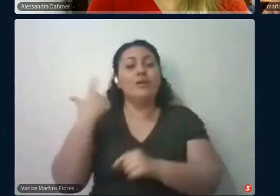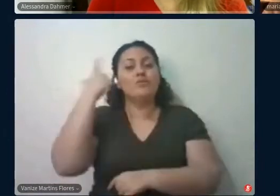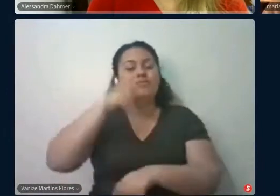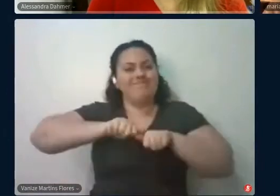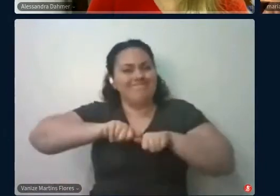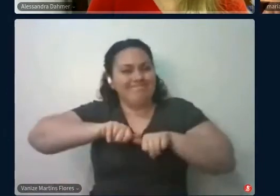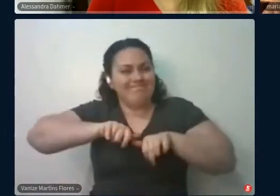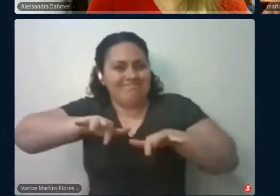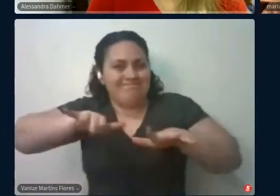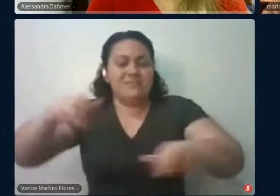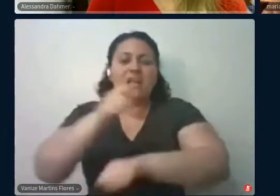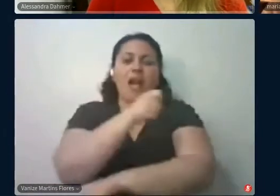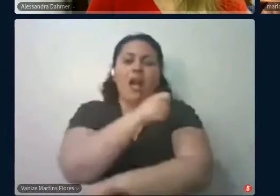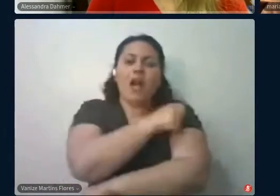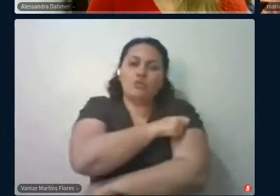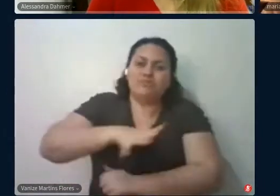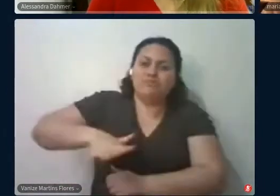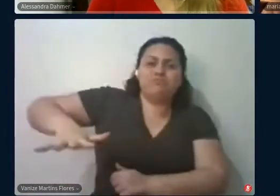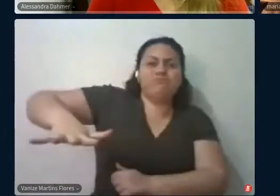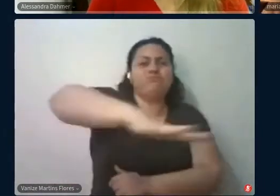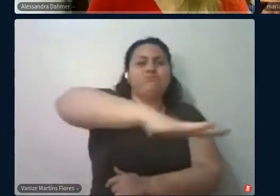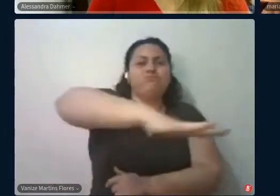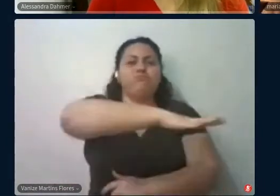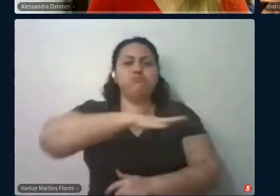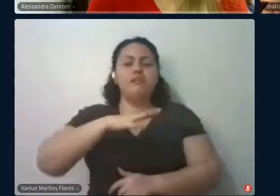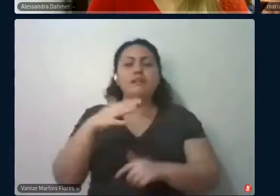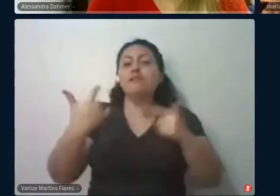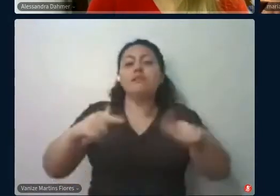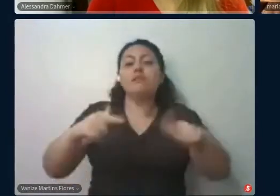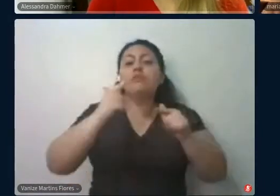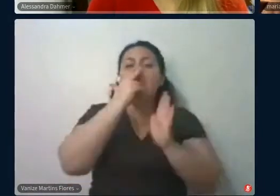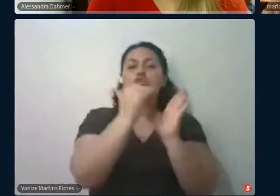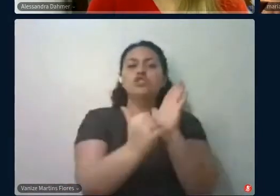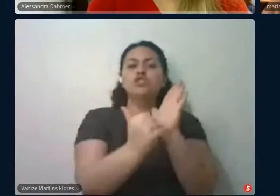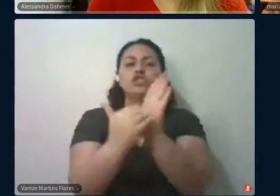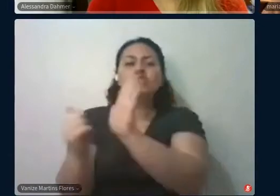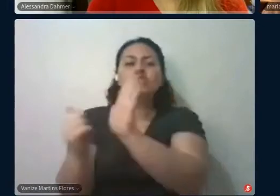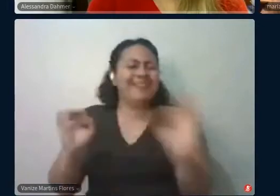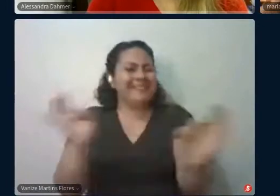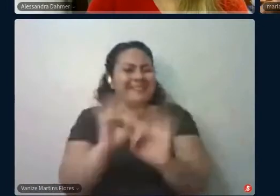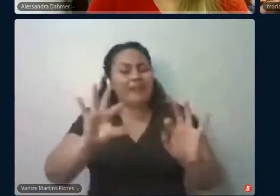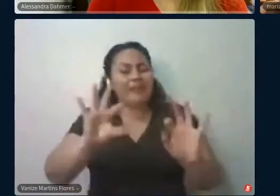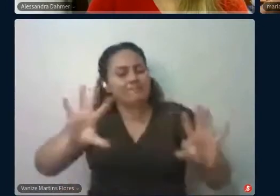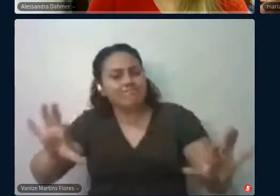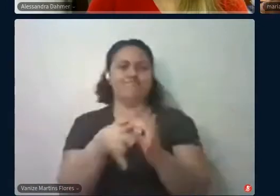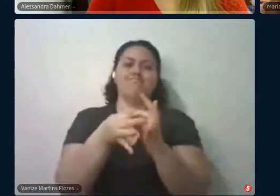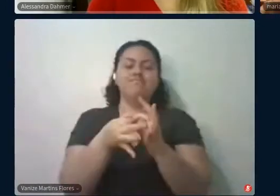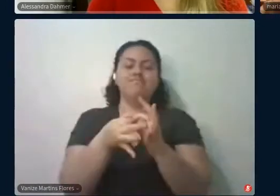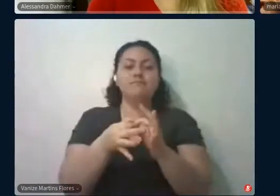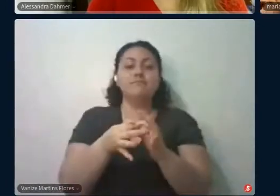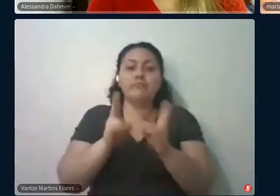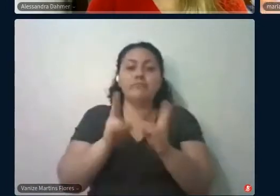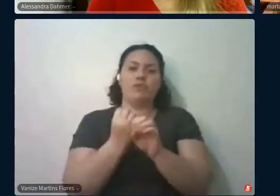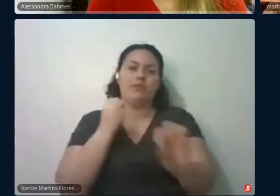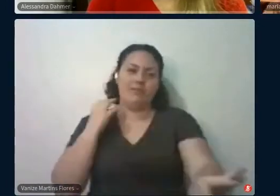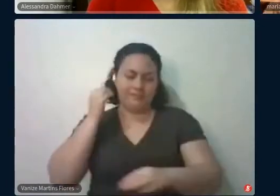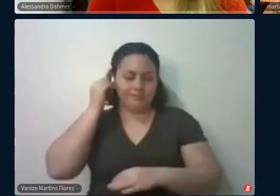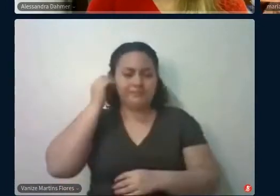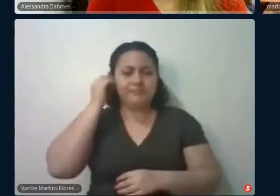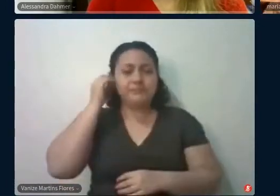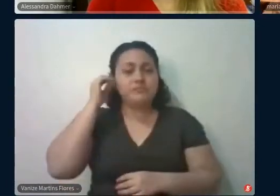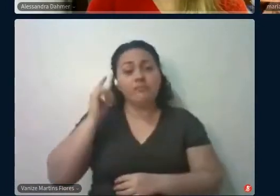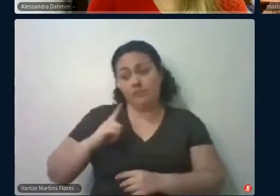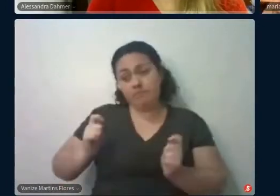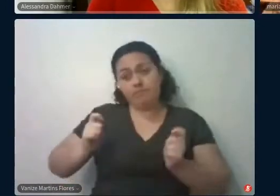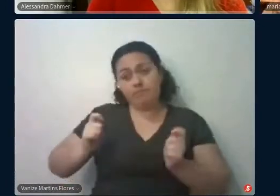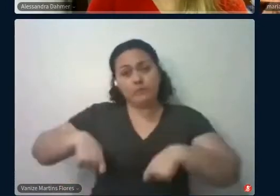alunos não tenham ninguém excluído das ações pedagógicas do EAD. Então, a gente tem essa possibilidade de gravar